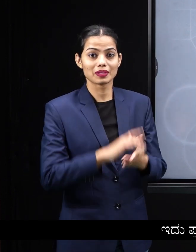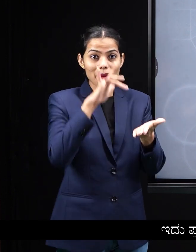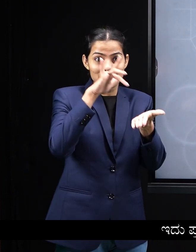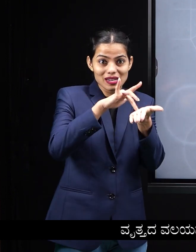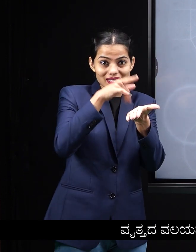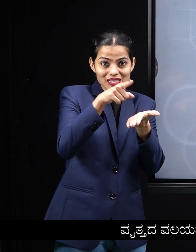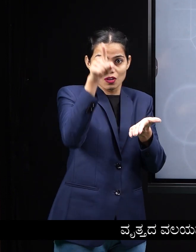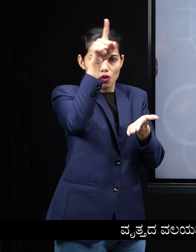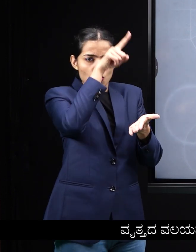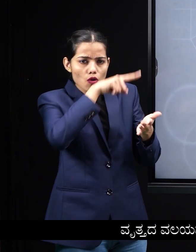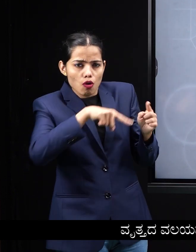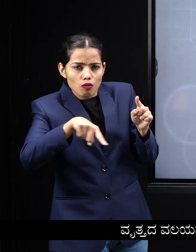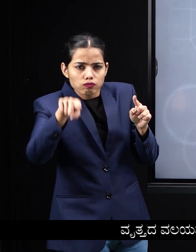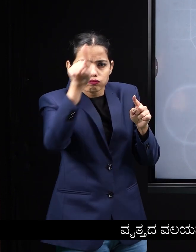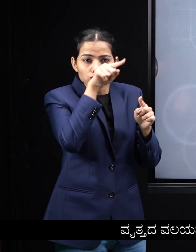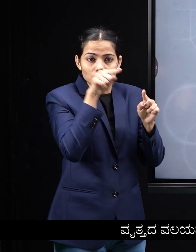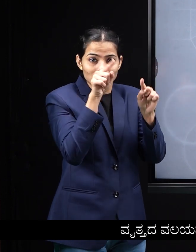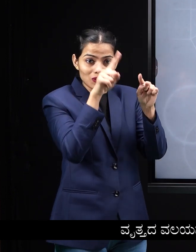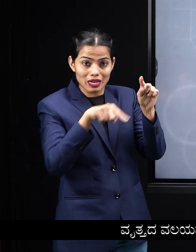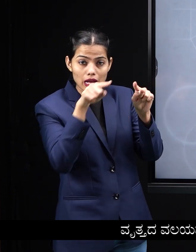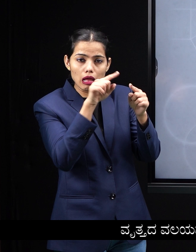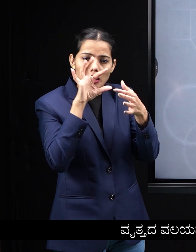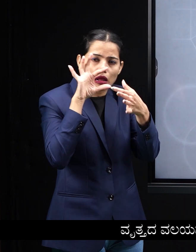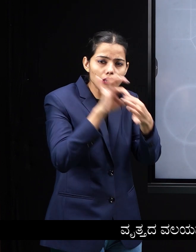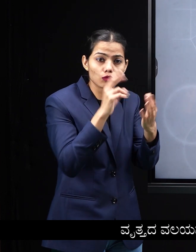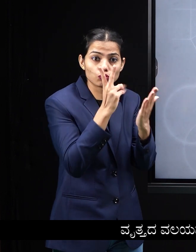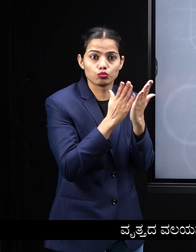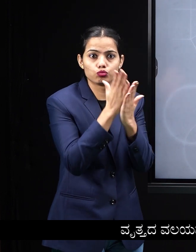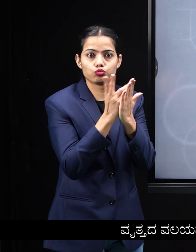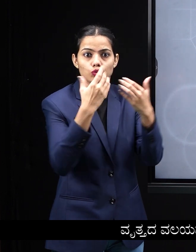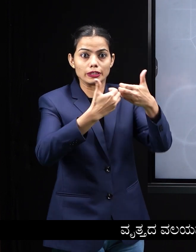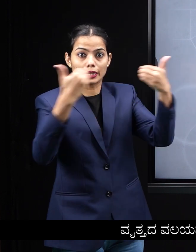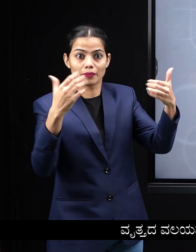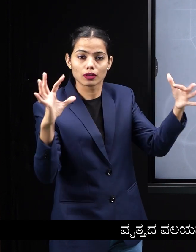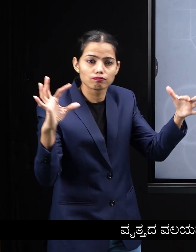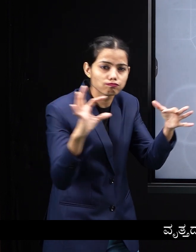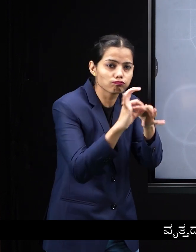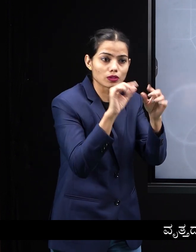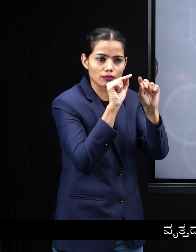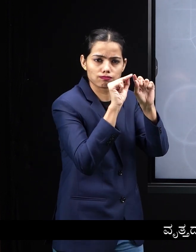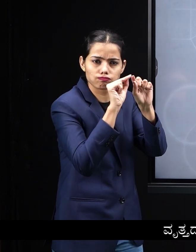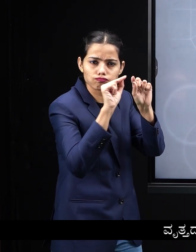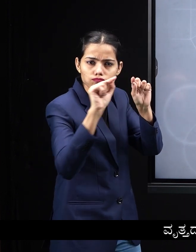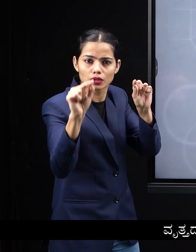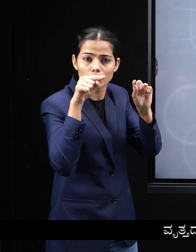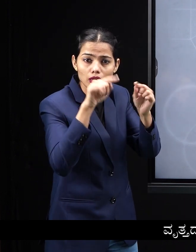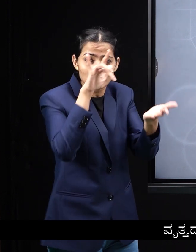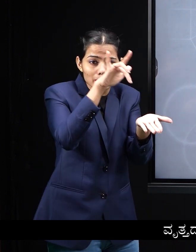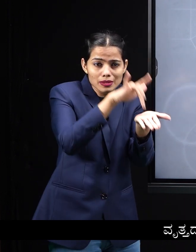ವೃತ್ತದ ವಲಯವು ಒಂದು ಚಾಪದಿಂದ ಆವೃತವಾಗಿರುವ ಪ್ರದೇಶ ಮತ್ತು ವೃತ್ತದ ಮಧ್ಯಭಾಗವನ್ನು ಸೇರುವ